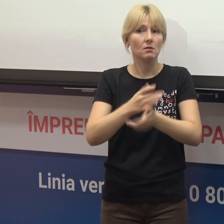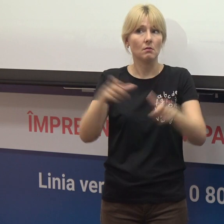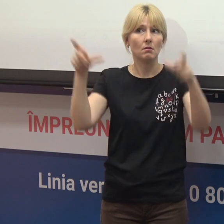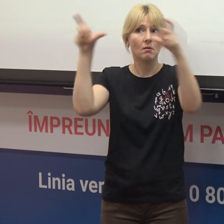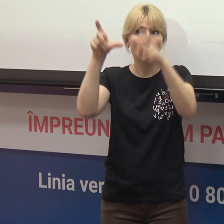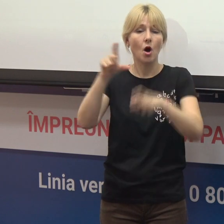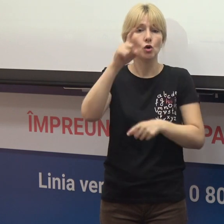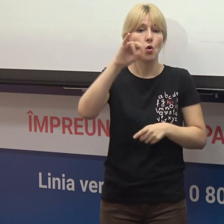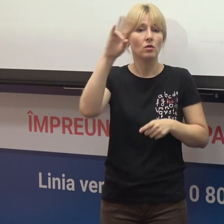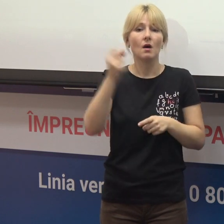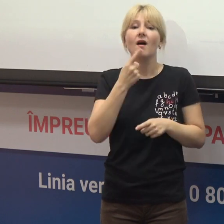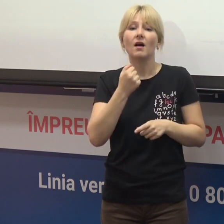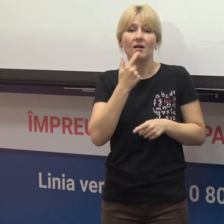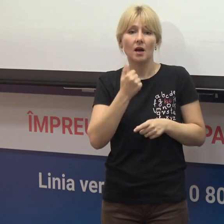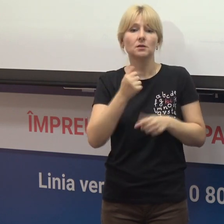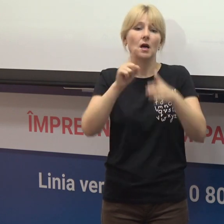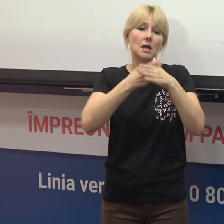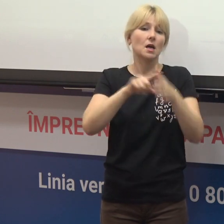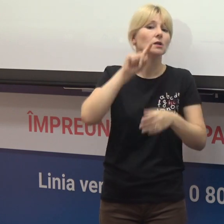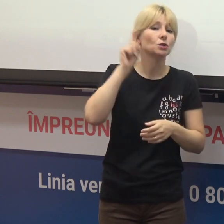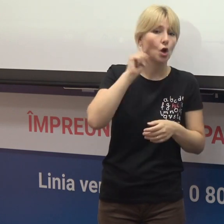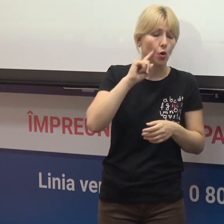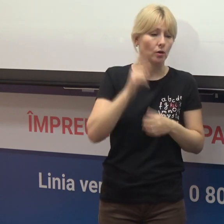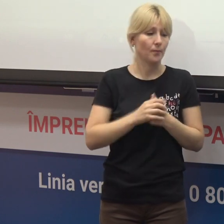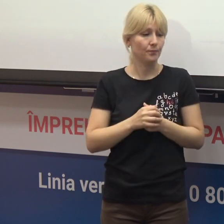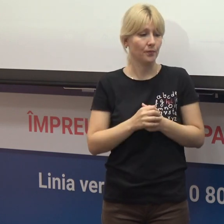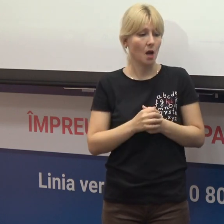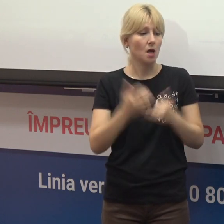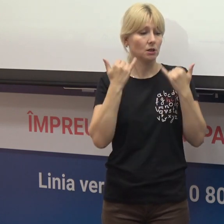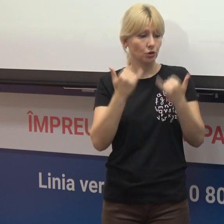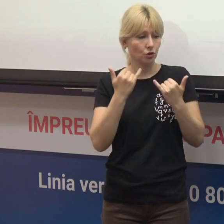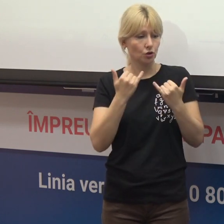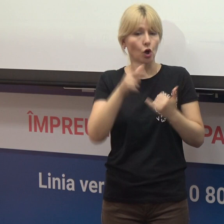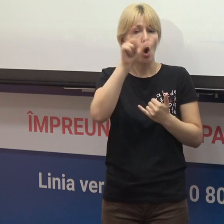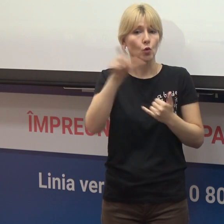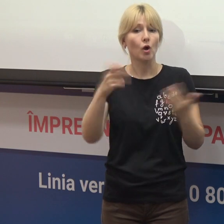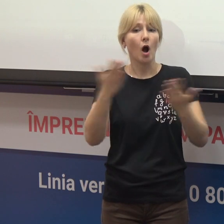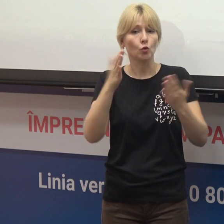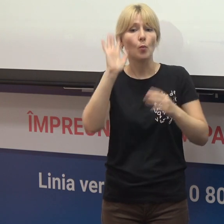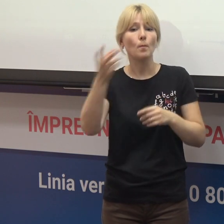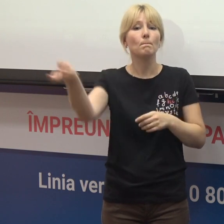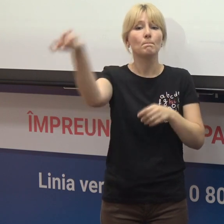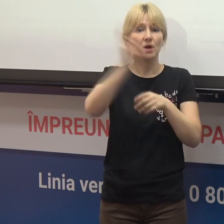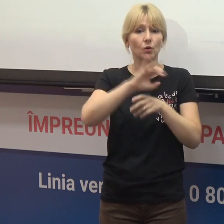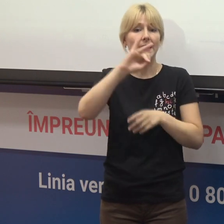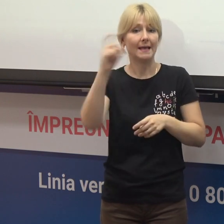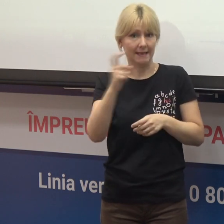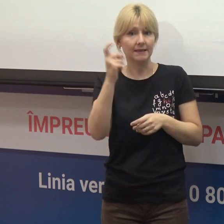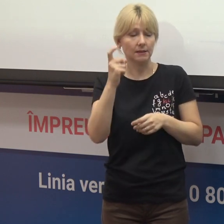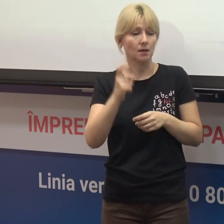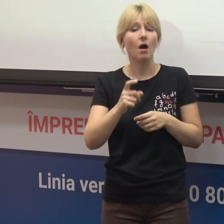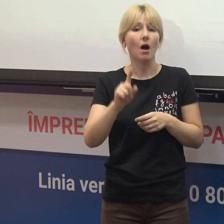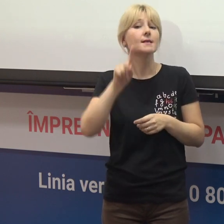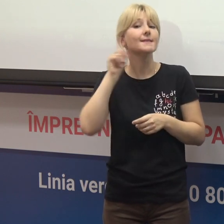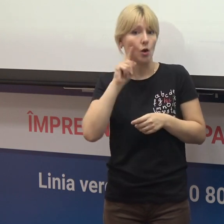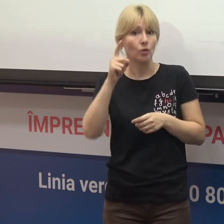țărilor cu referire la zona verde. Deci persoanele care se vor întoarce din țările care se atribuie la